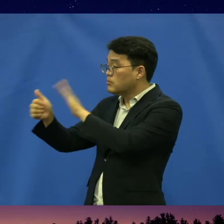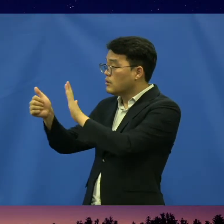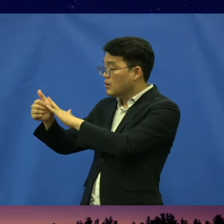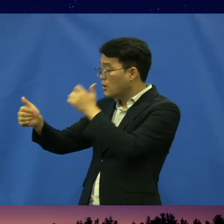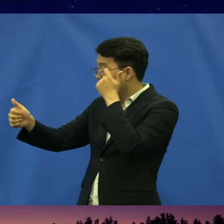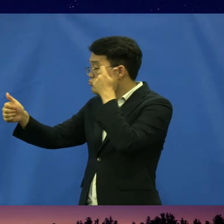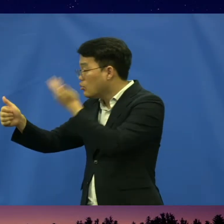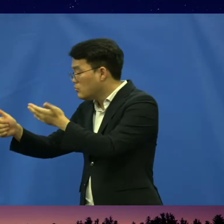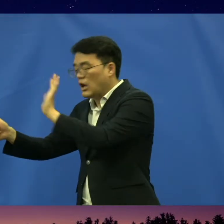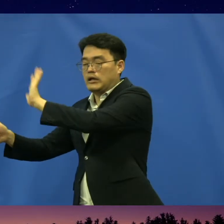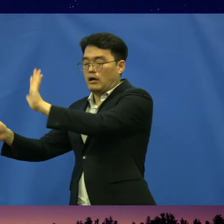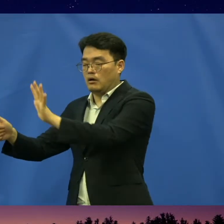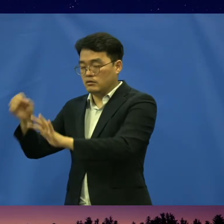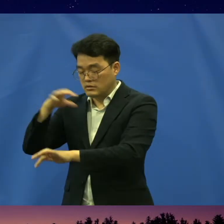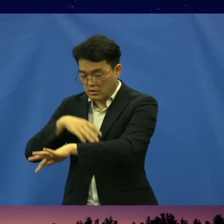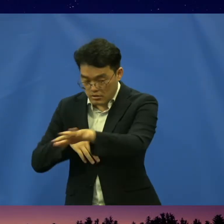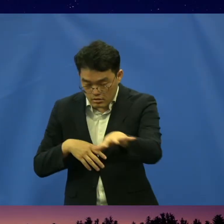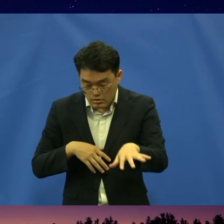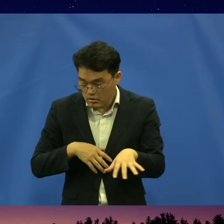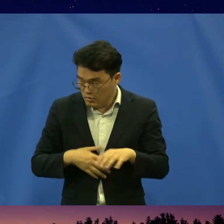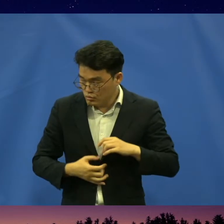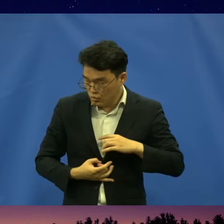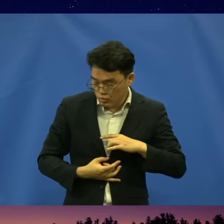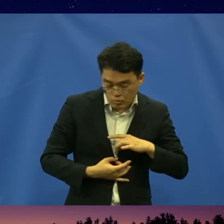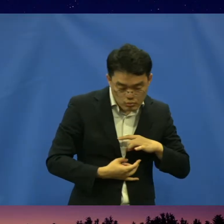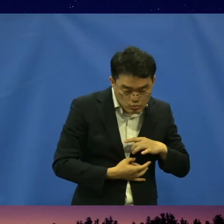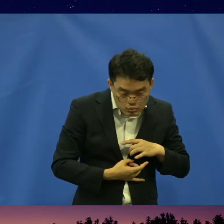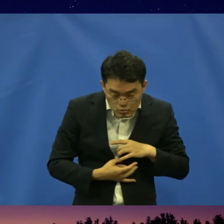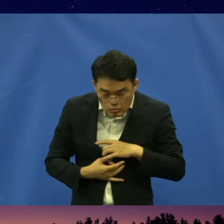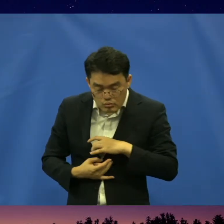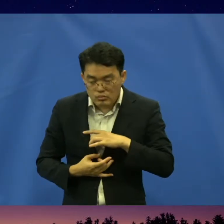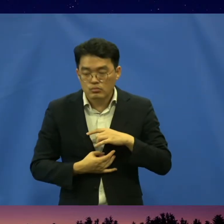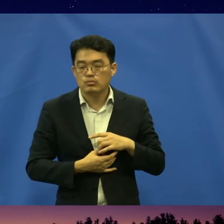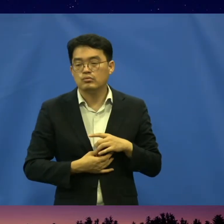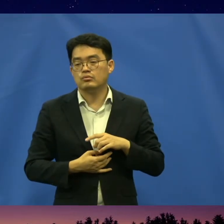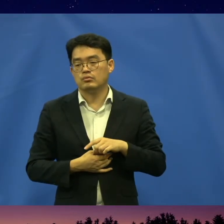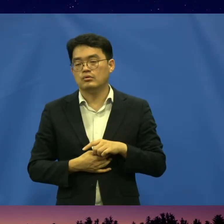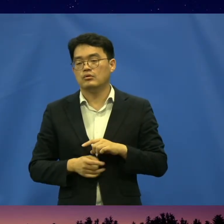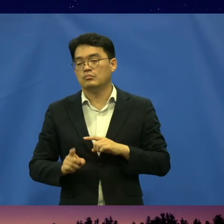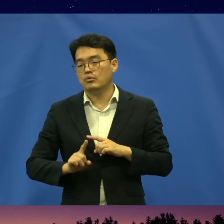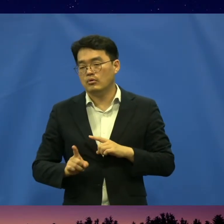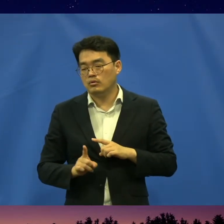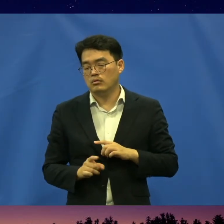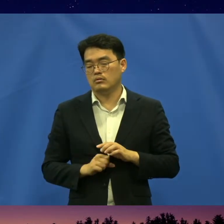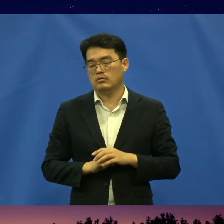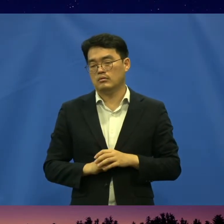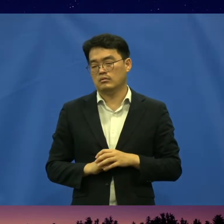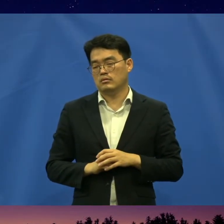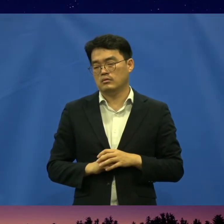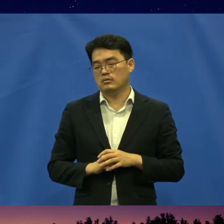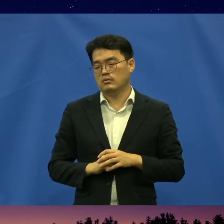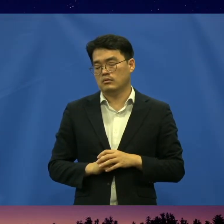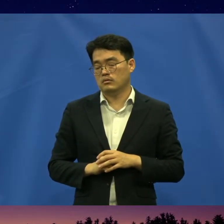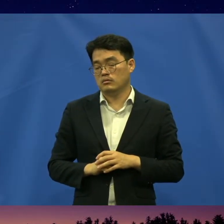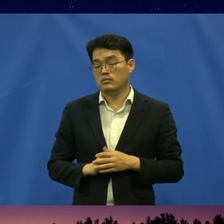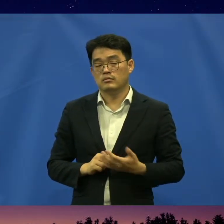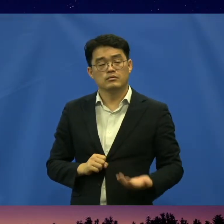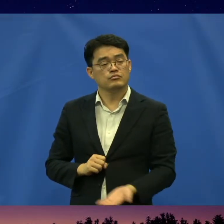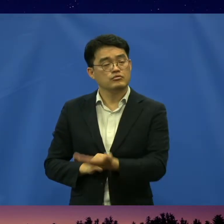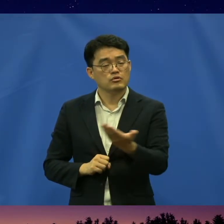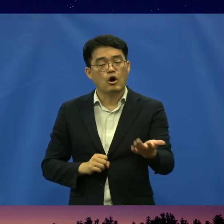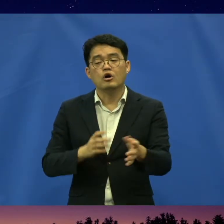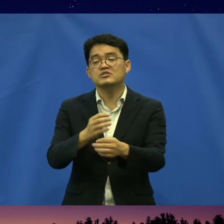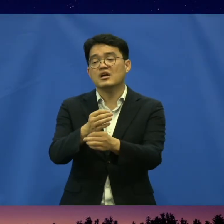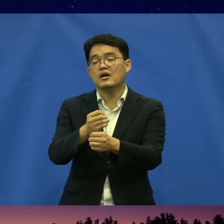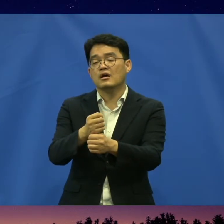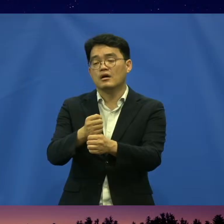여론몰이를 하는 정치인들이 선거기간에 그것도 막판에 아주 잘 쓰는 악습이에요. 그냥 퍼뜨려버리는 안 좋은 걸 상대편에.